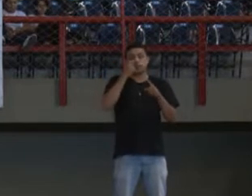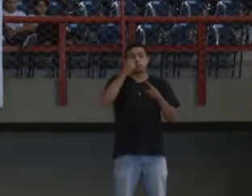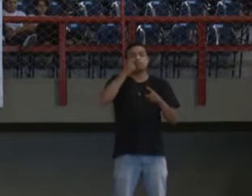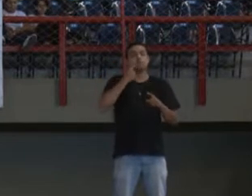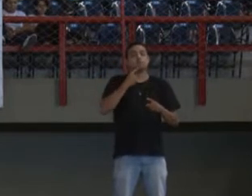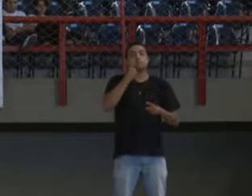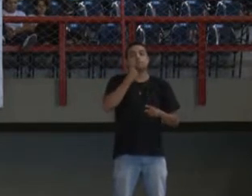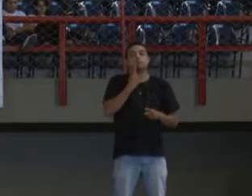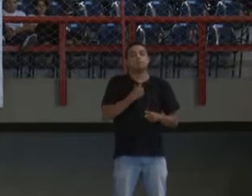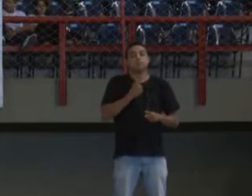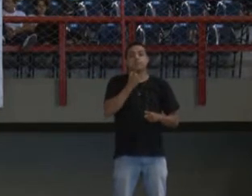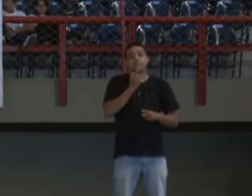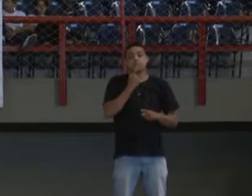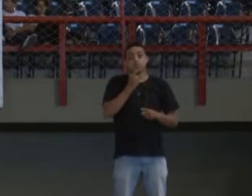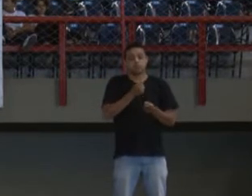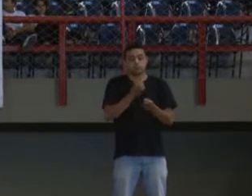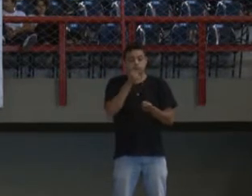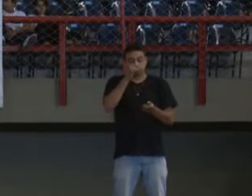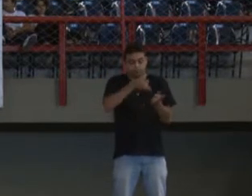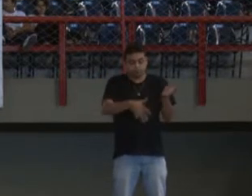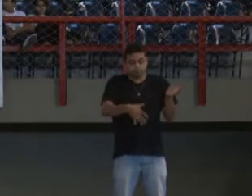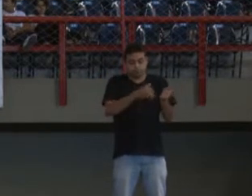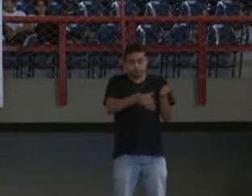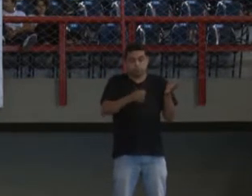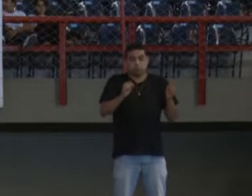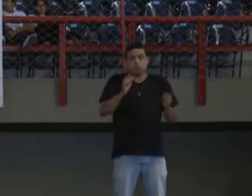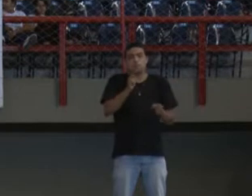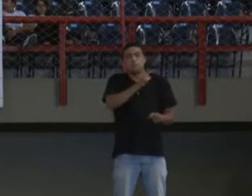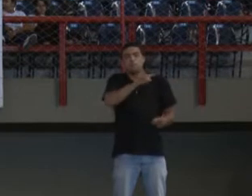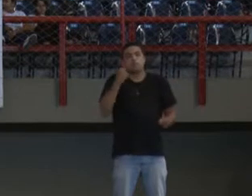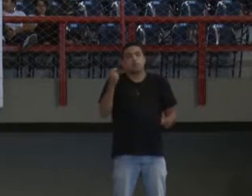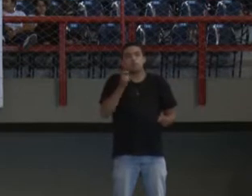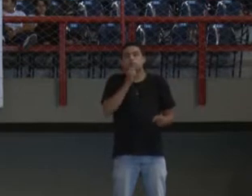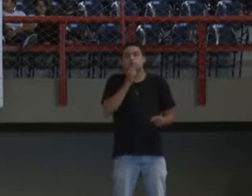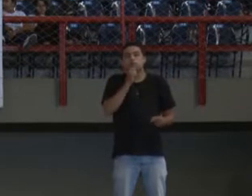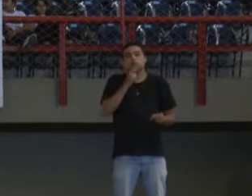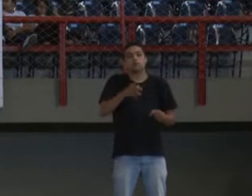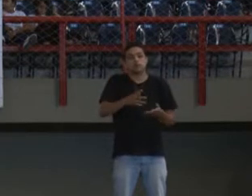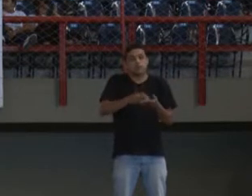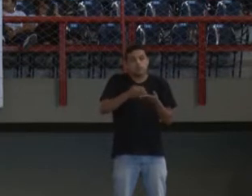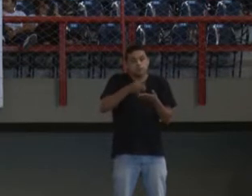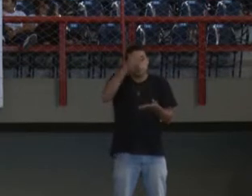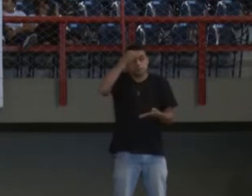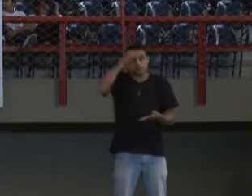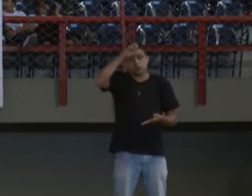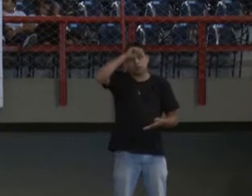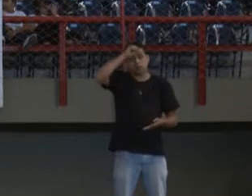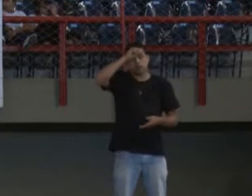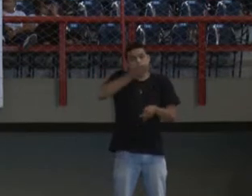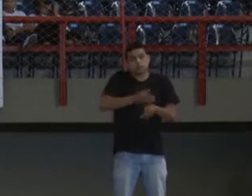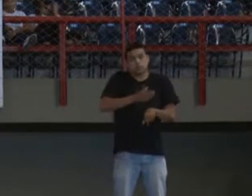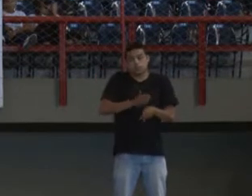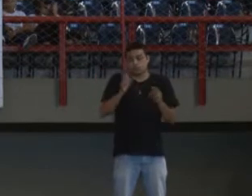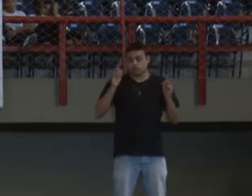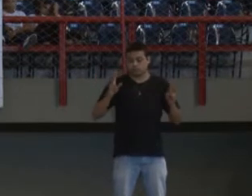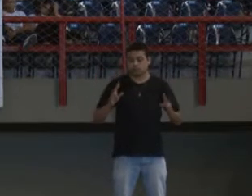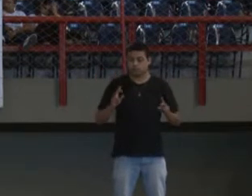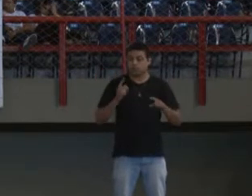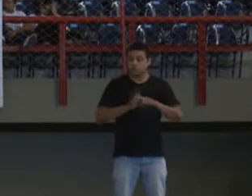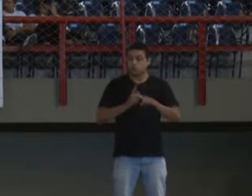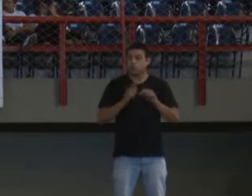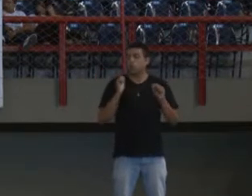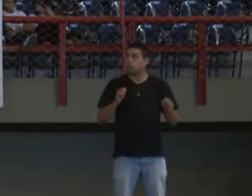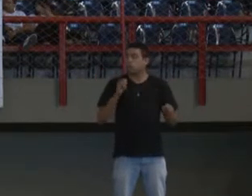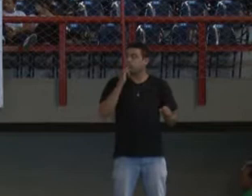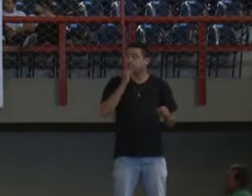nariz. Certo? Professor, mas aí eu posso morrer, não tem problema não. O importante é o conhecimento científico, na prática. Por que você